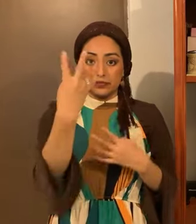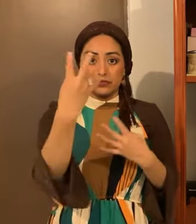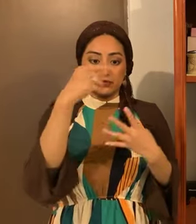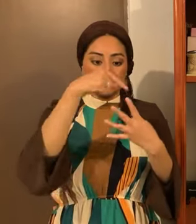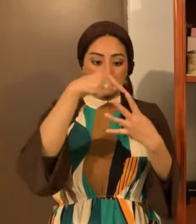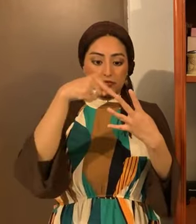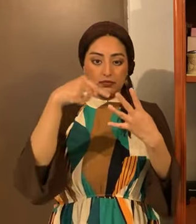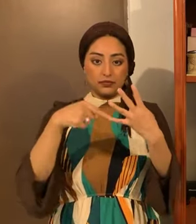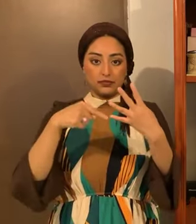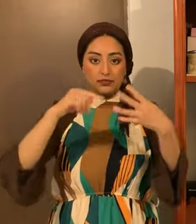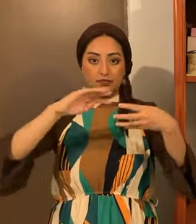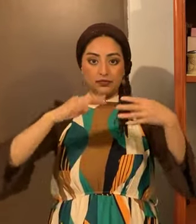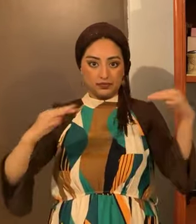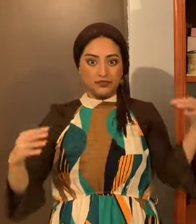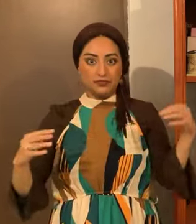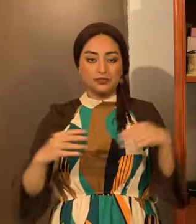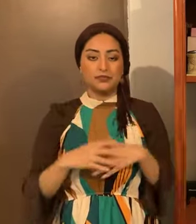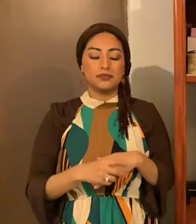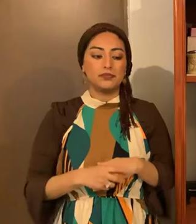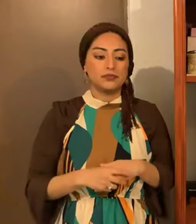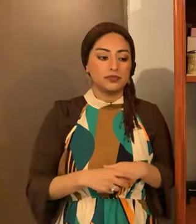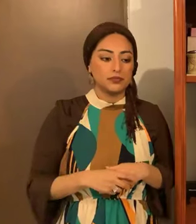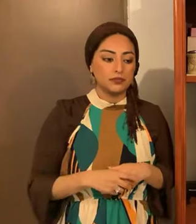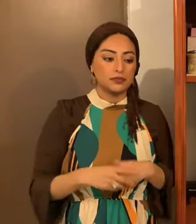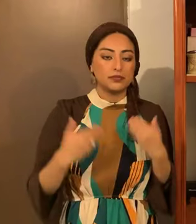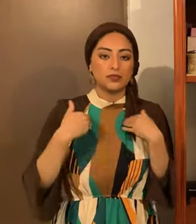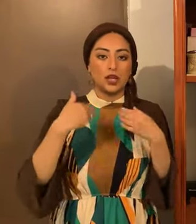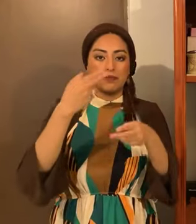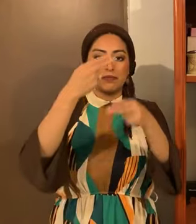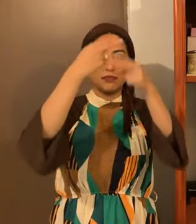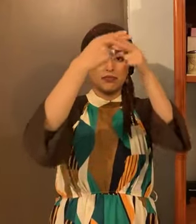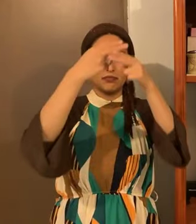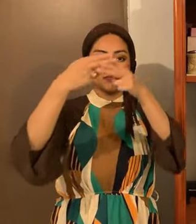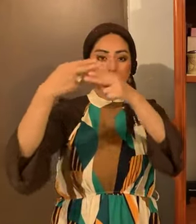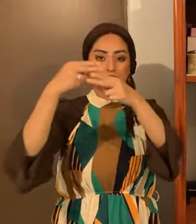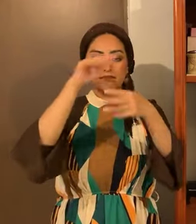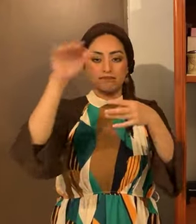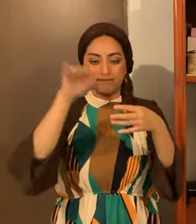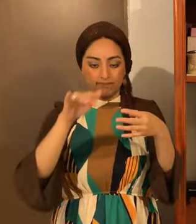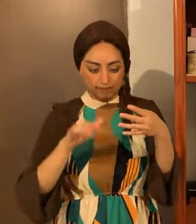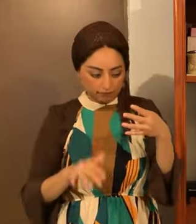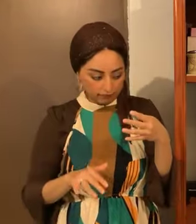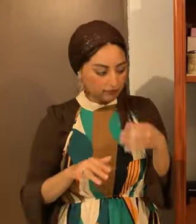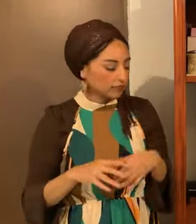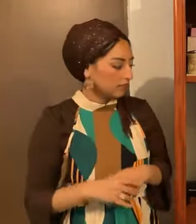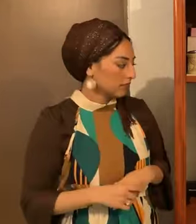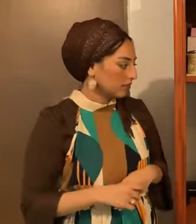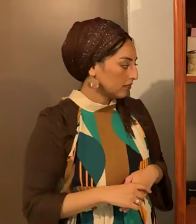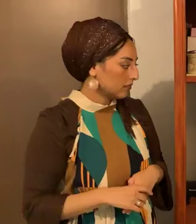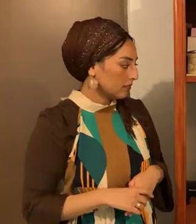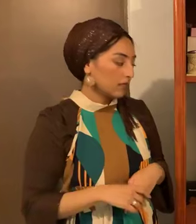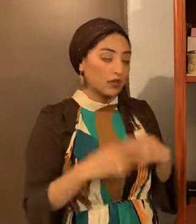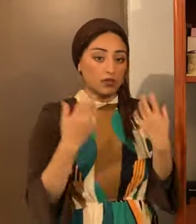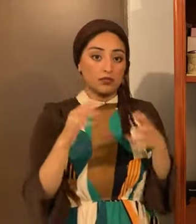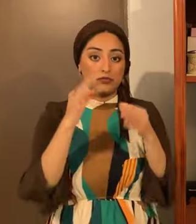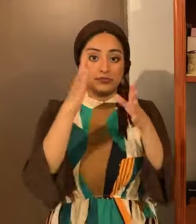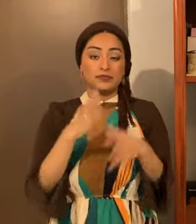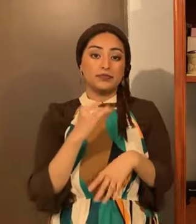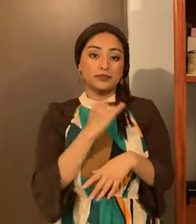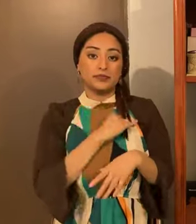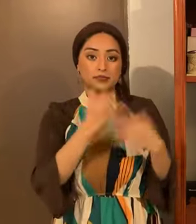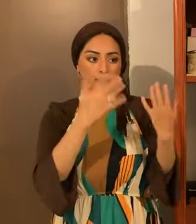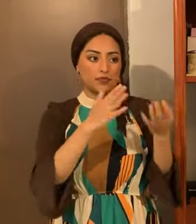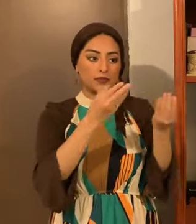es la timina, adenina, guanina y citosina. De esto, nuestro amado Naví Javier ya nos